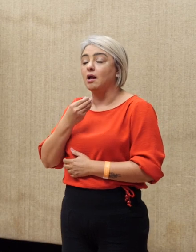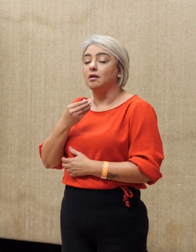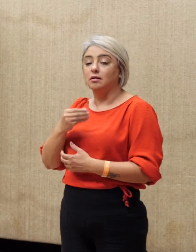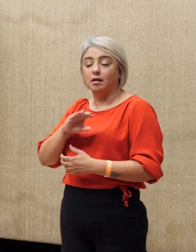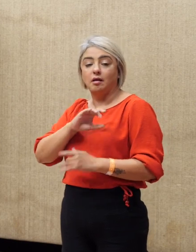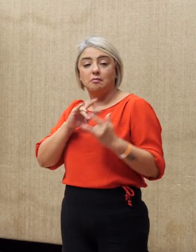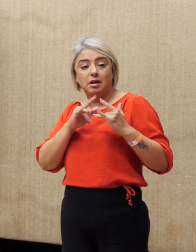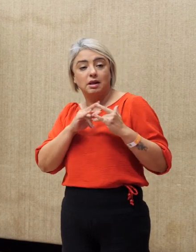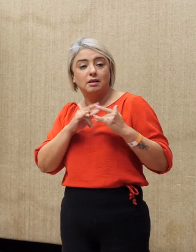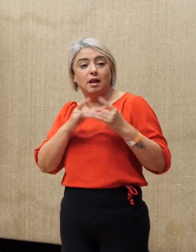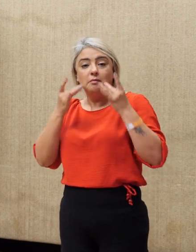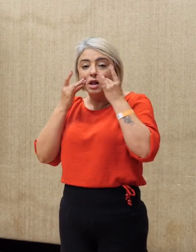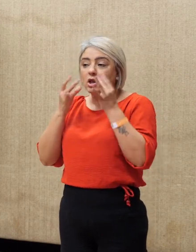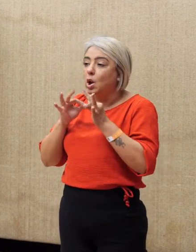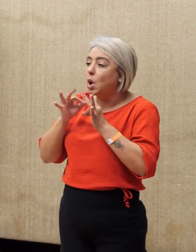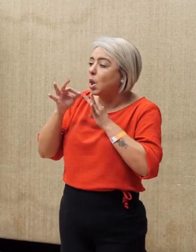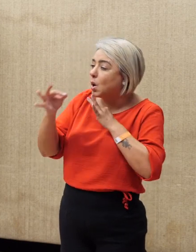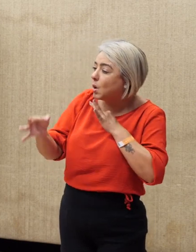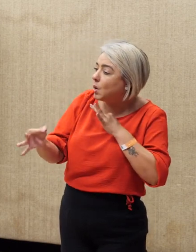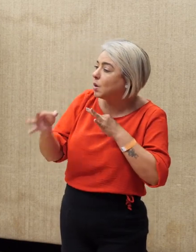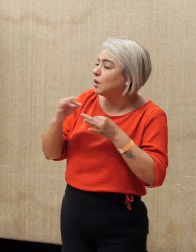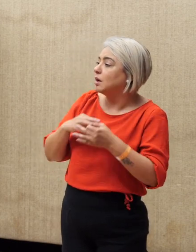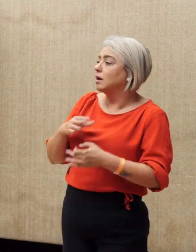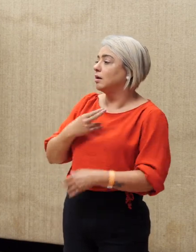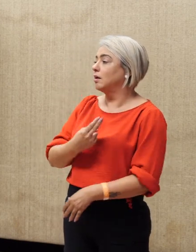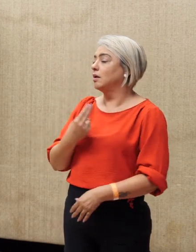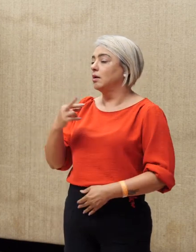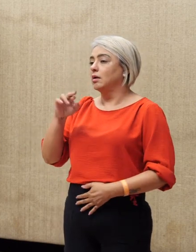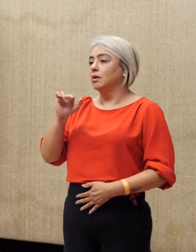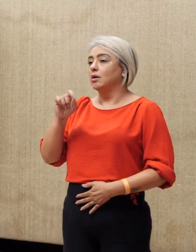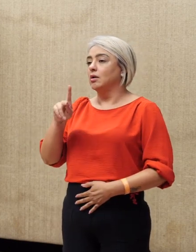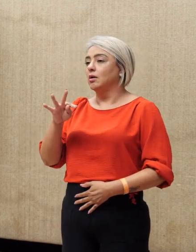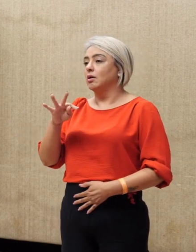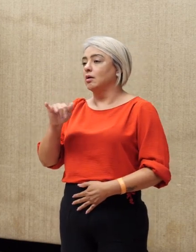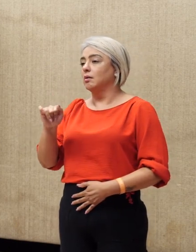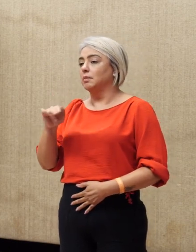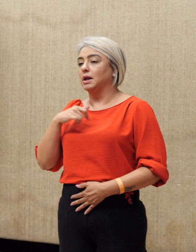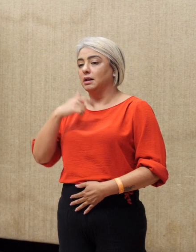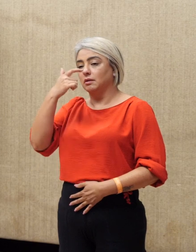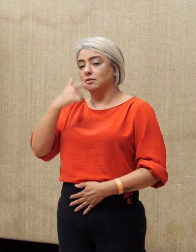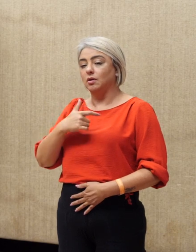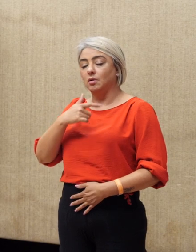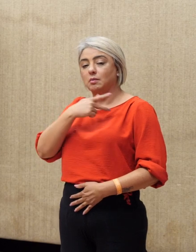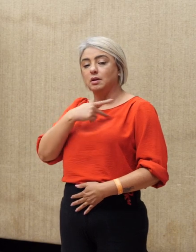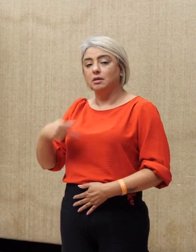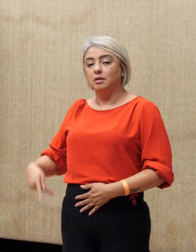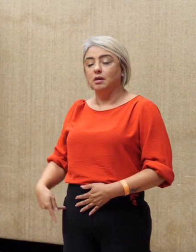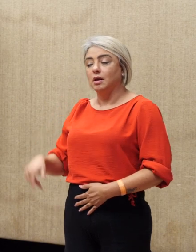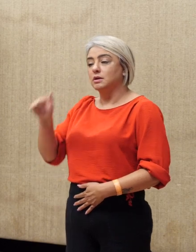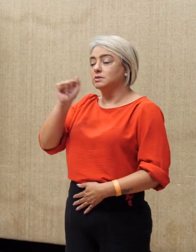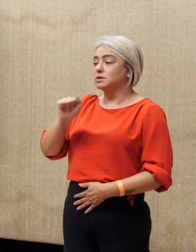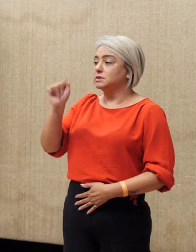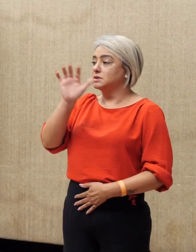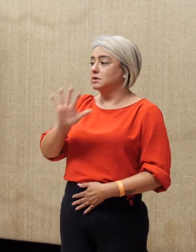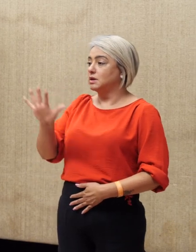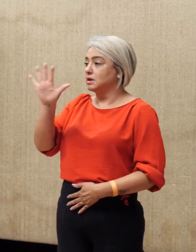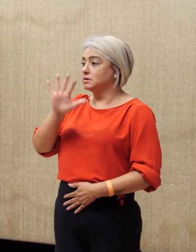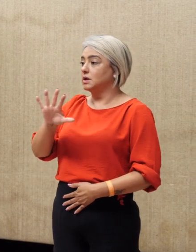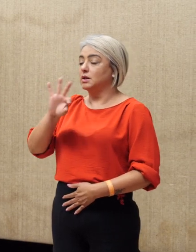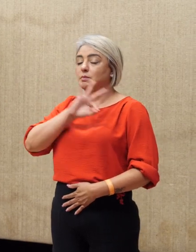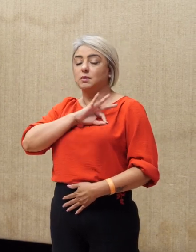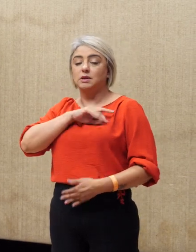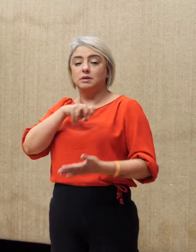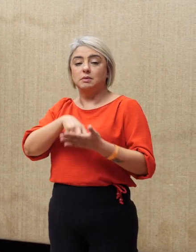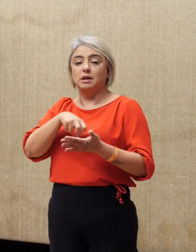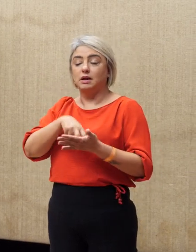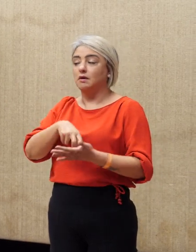presentes, muita gente veio de longe. Meu nome é Roberta Esteves Eu sou presidente da Associação Nacional da Polícia Penal